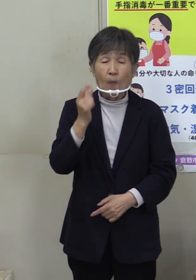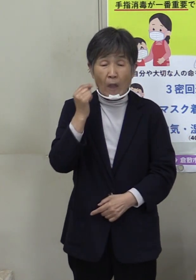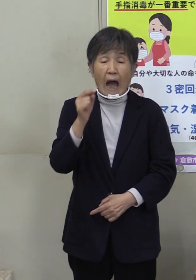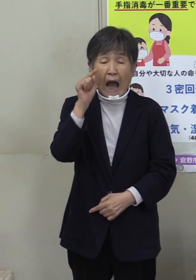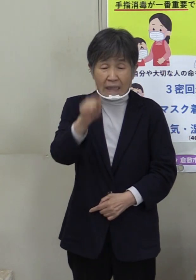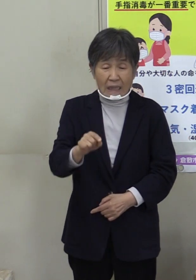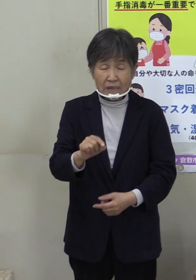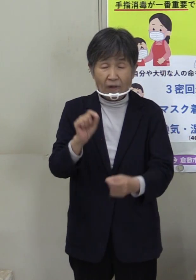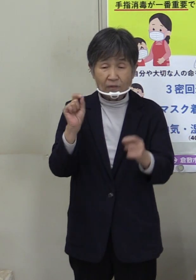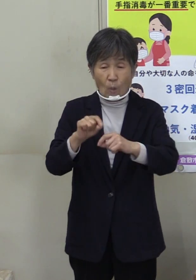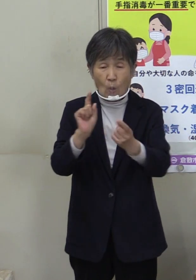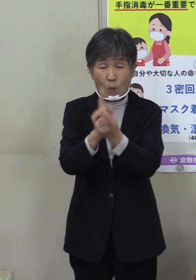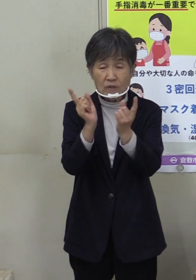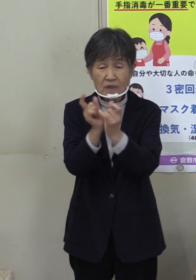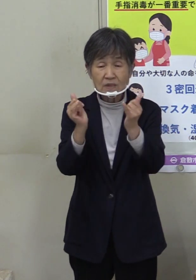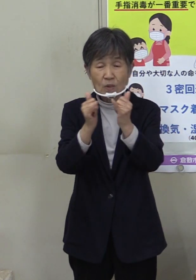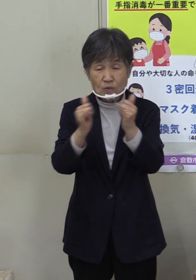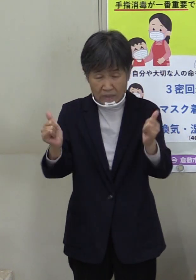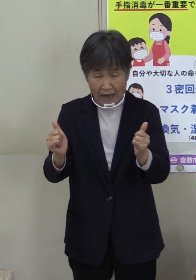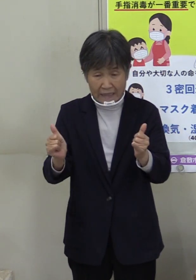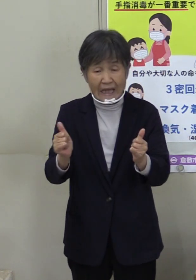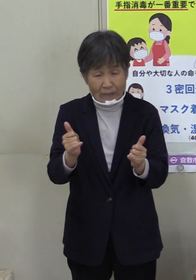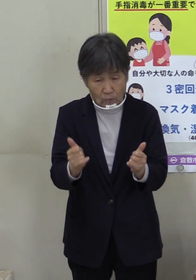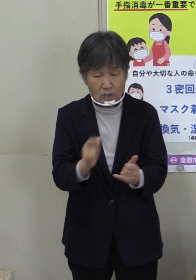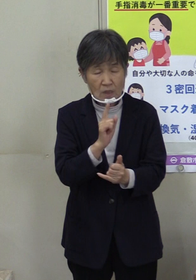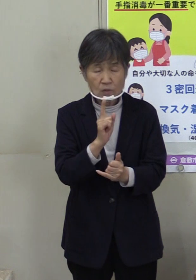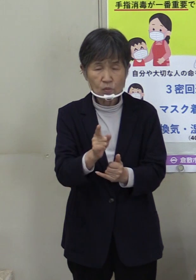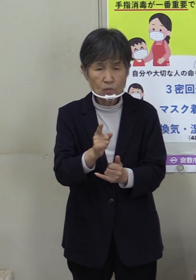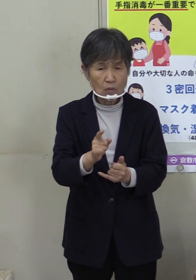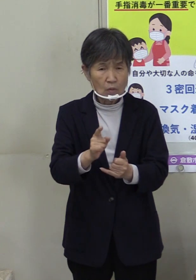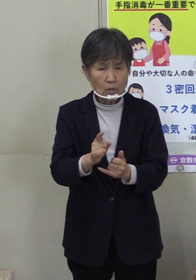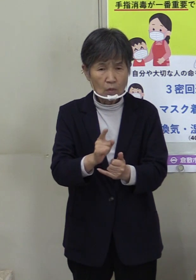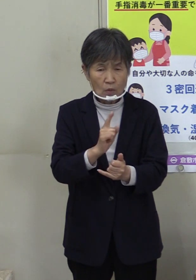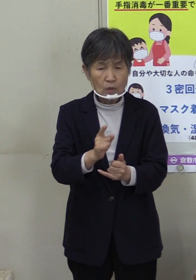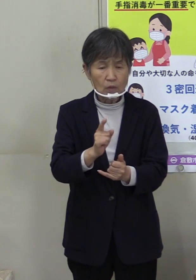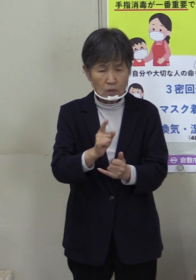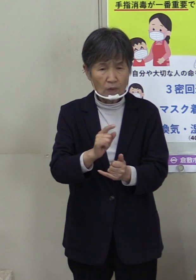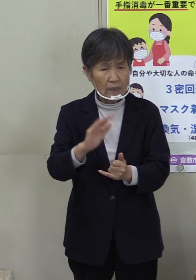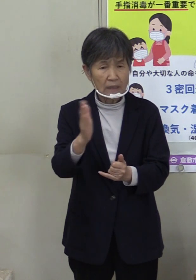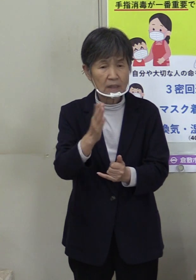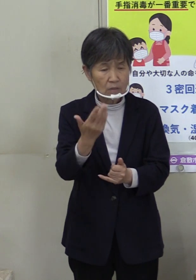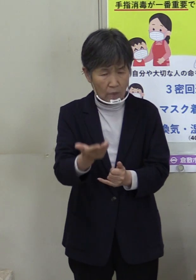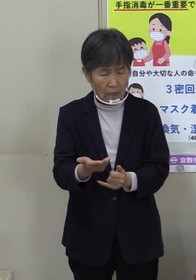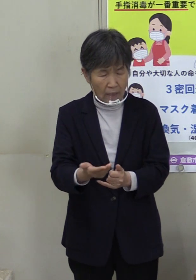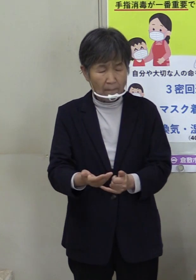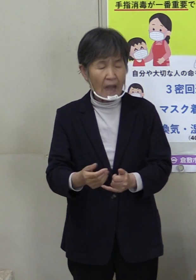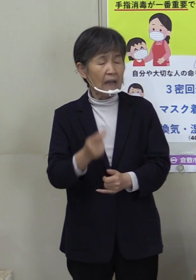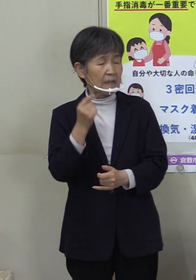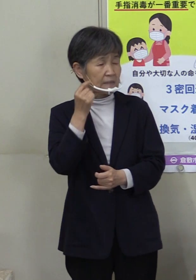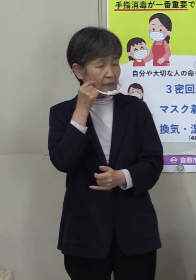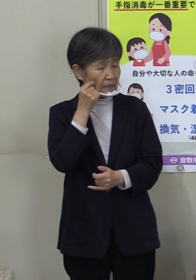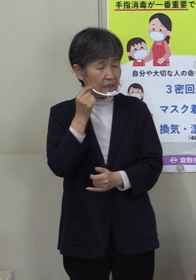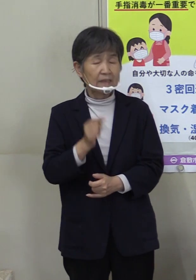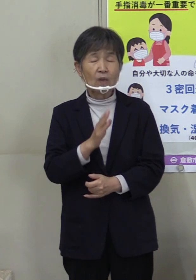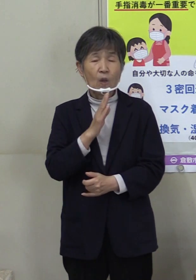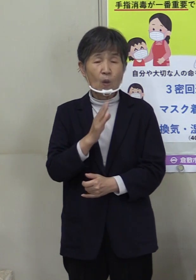だからそういう特定をもうやっぱされないんでしょうか。というよりもやはりお忙しいのは分かるんで、できないのが本音なんでしょうか。